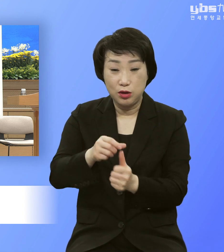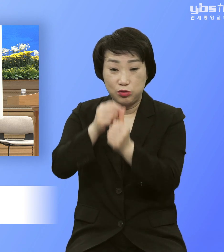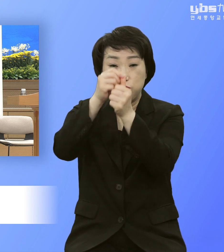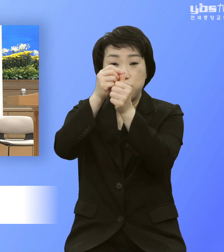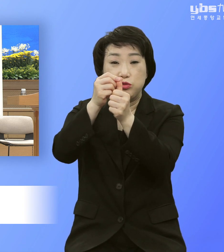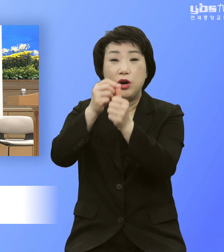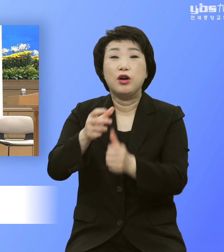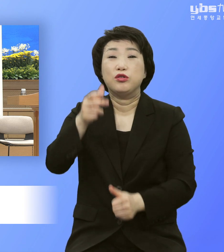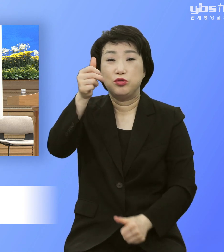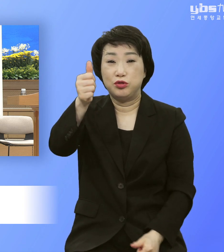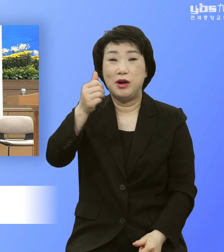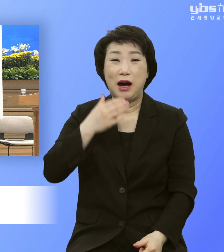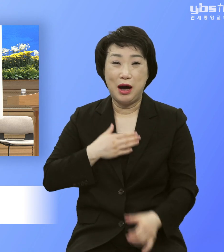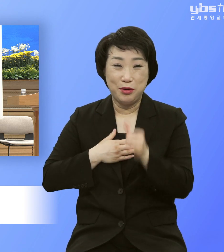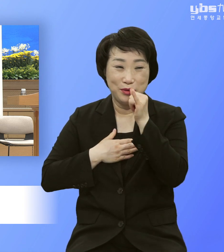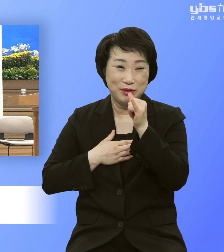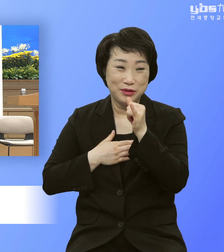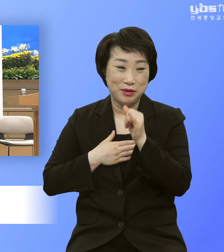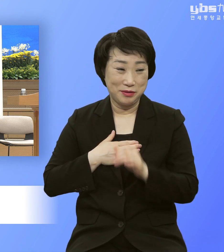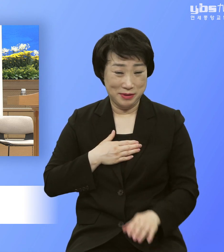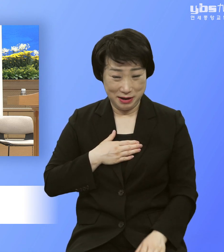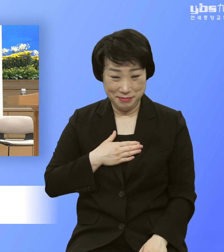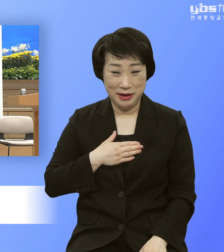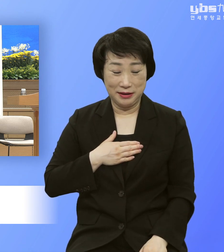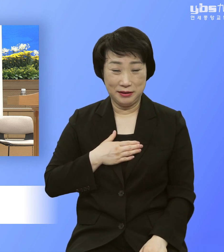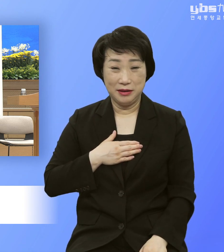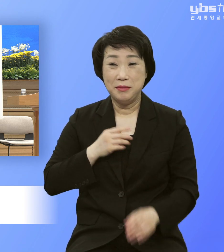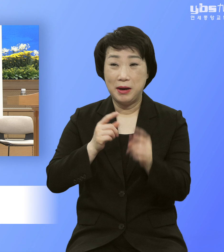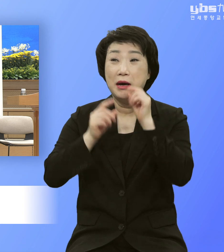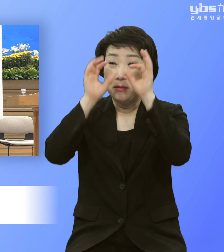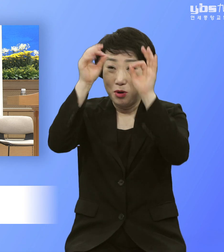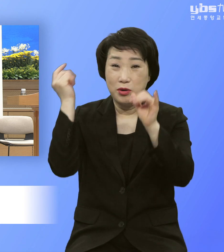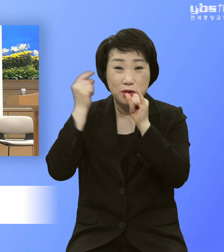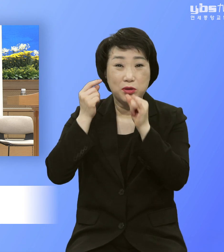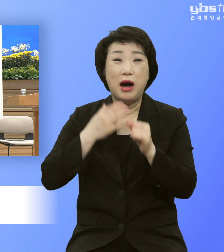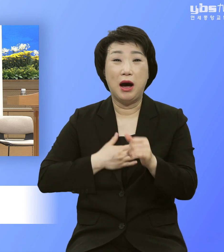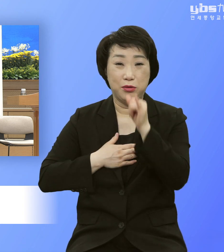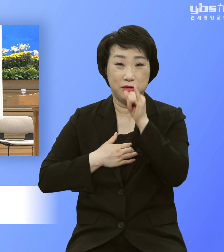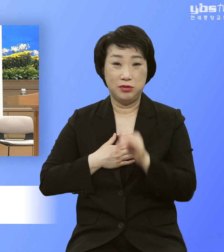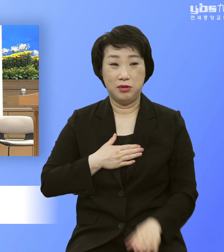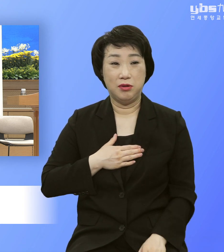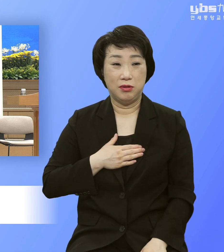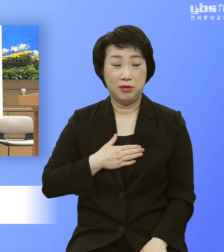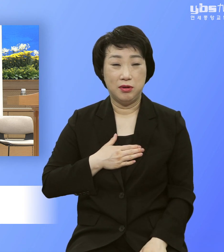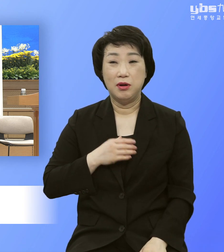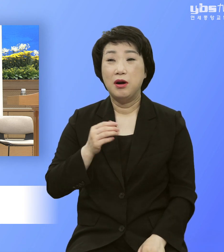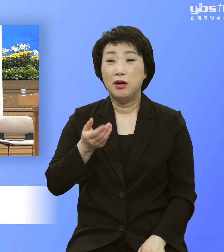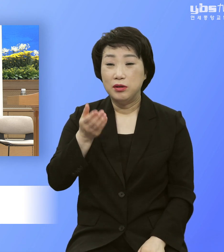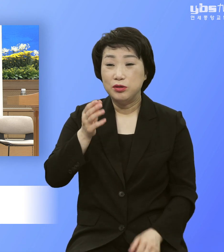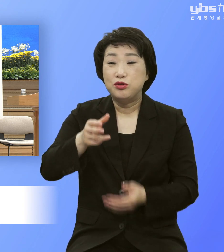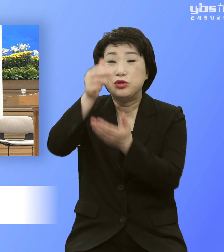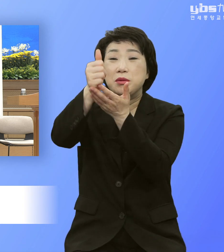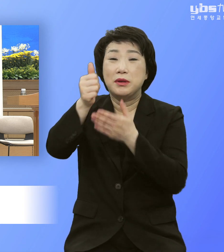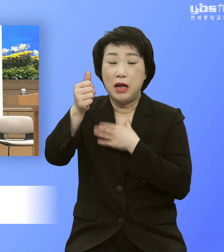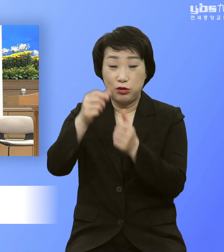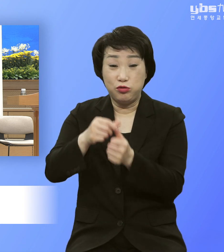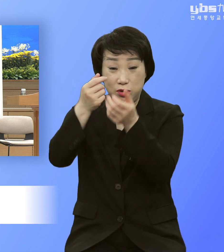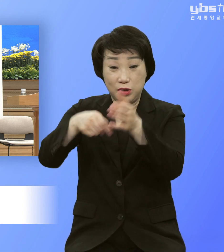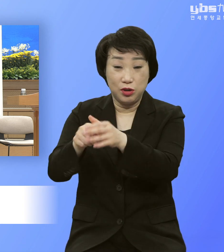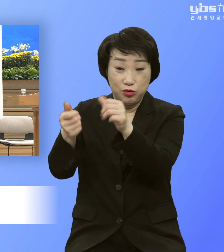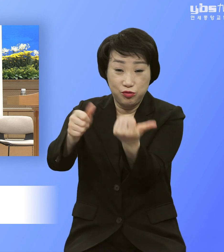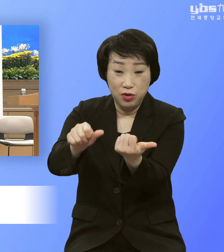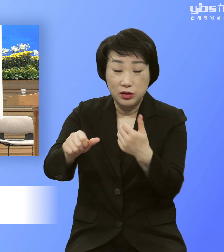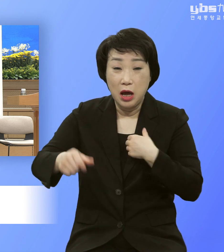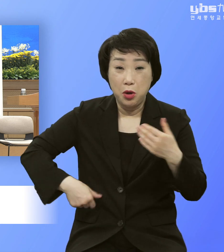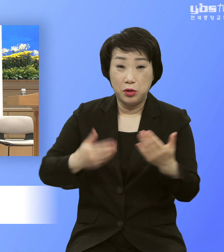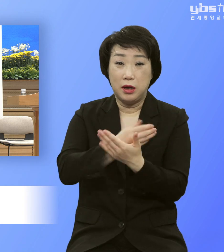구원하신 구세주임을 안내받았다 이 말이야. 말씀을 통해서 안내받았다 이 말이야. 그가 날 위해 죽으심을 회개할